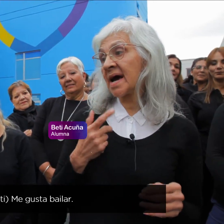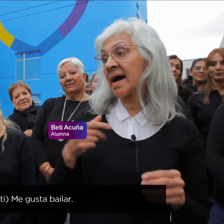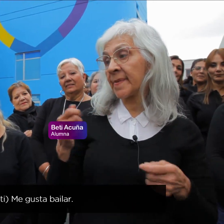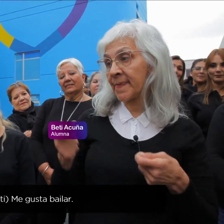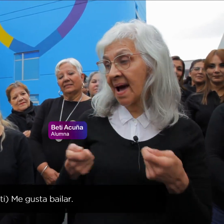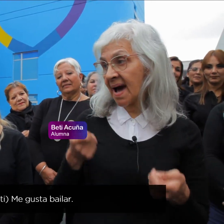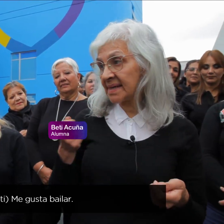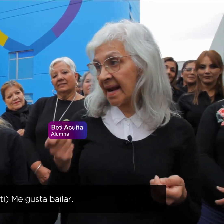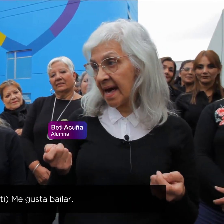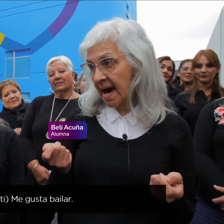bailar.